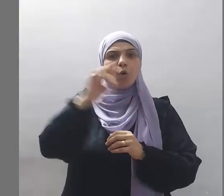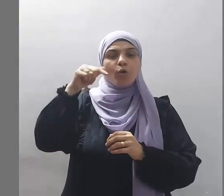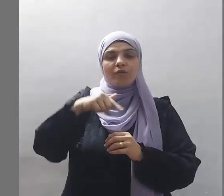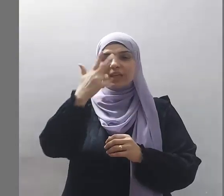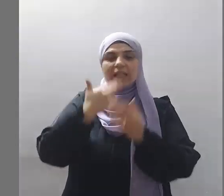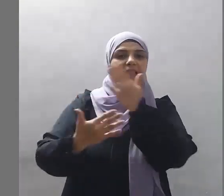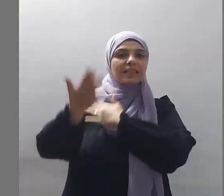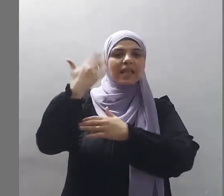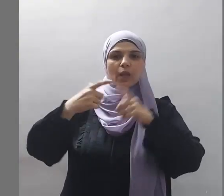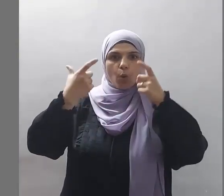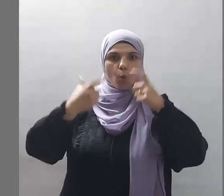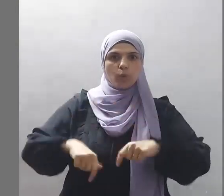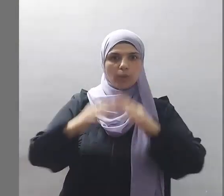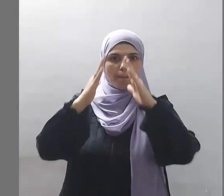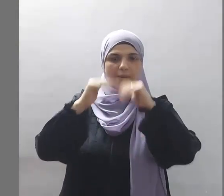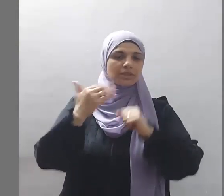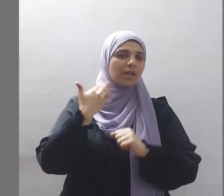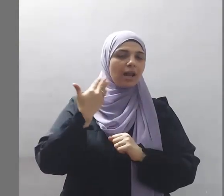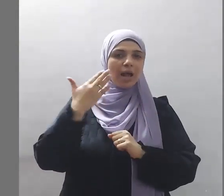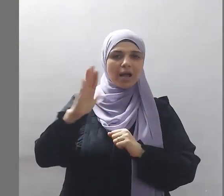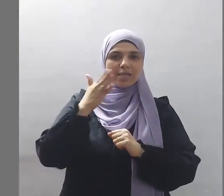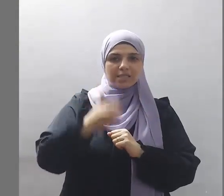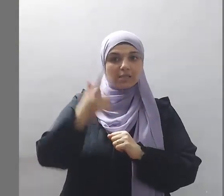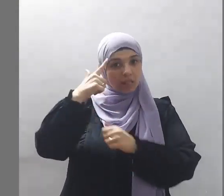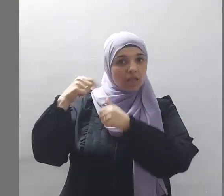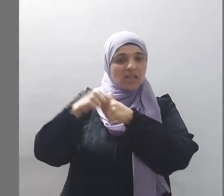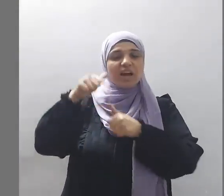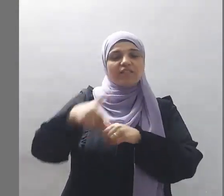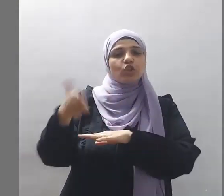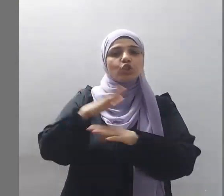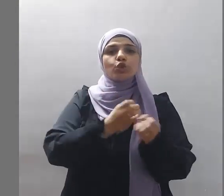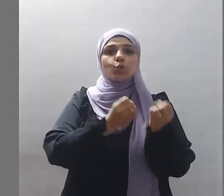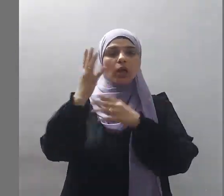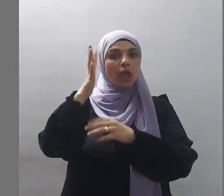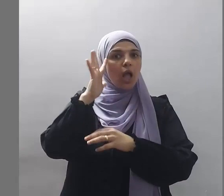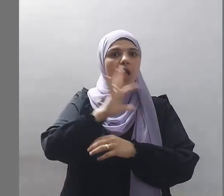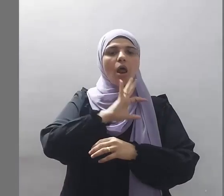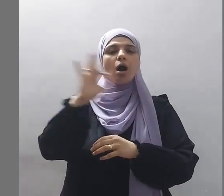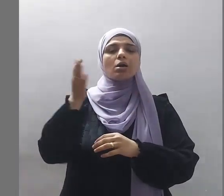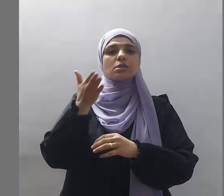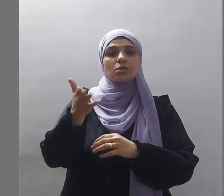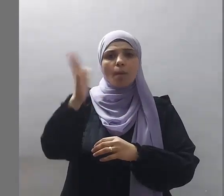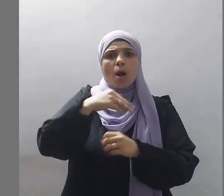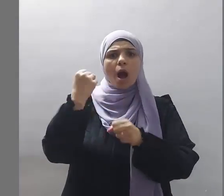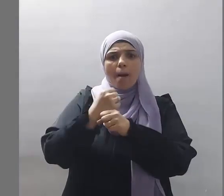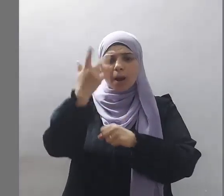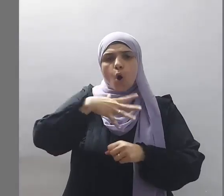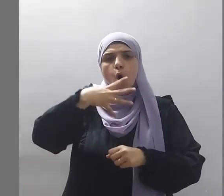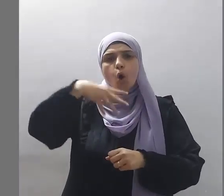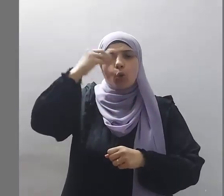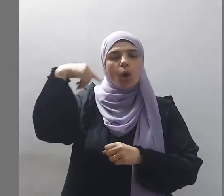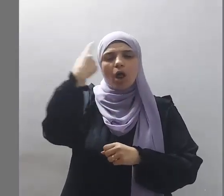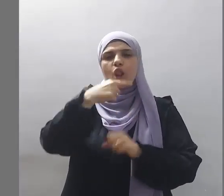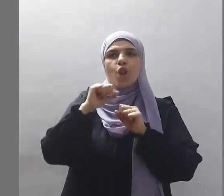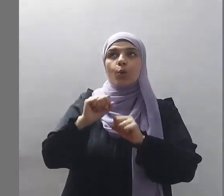وطننا العزيز، نتذكر فيه الشهداء العظام الذين بذلوا أنفسهم في سبيل الله